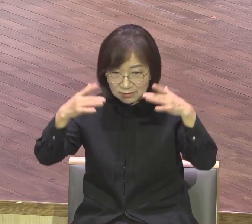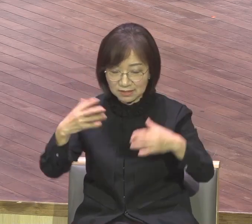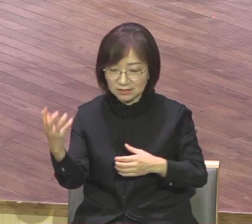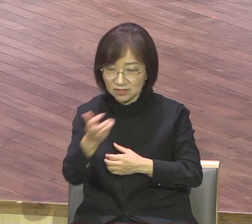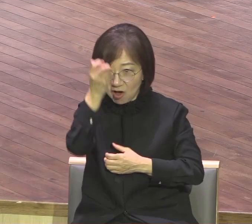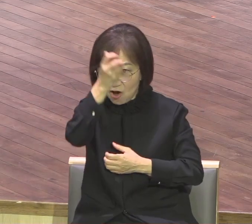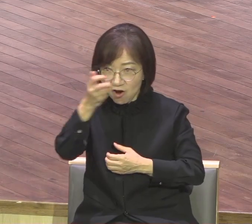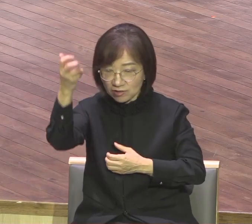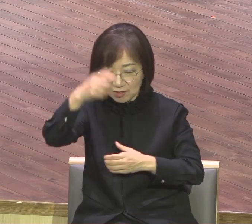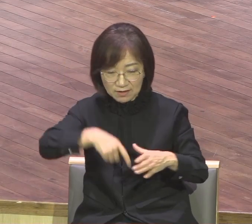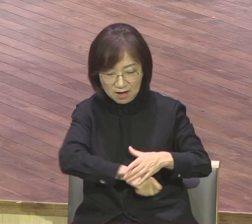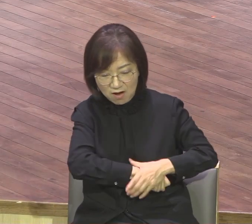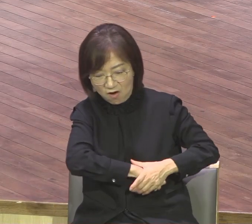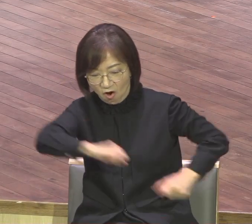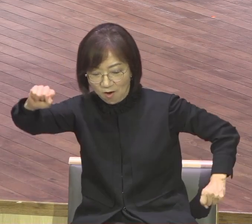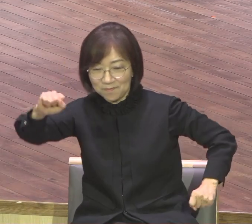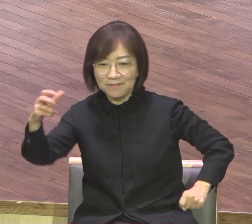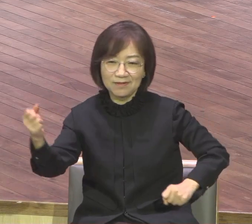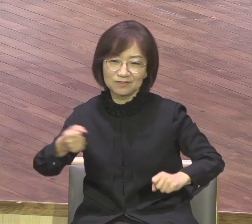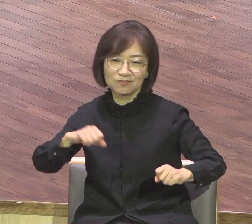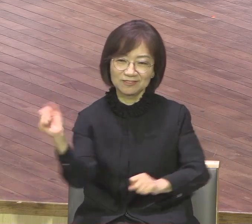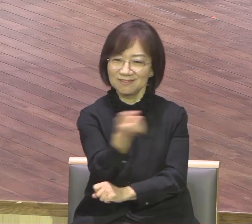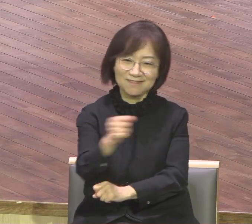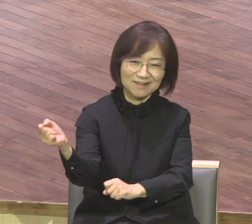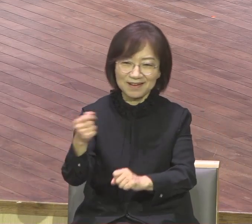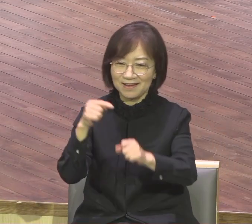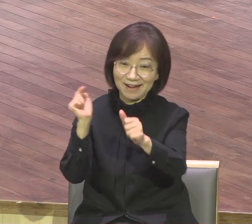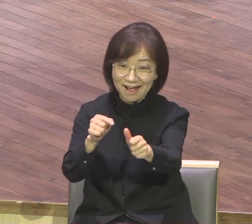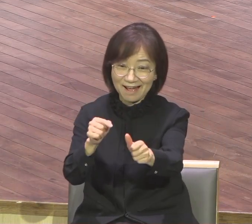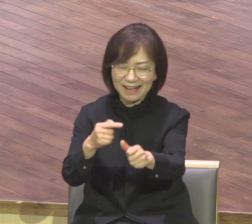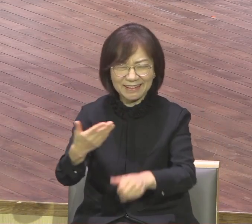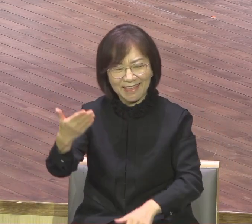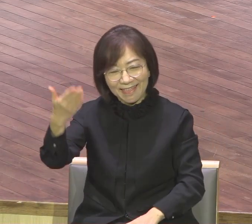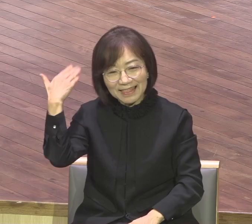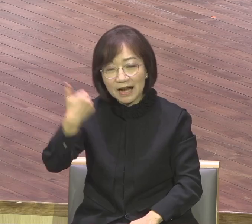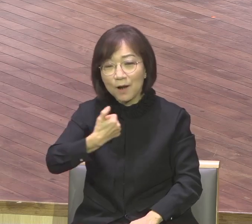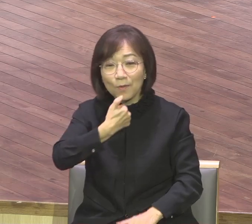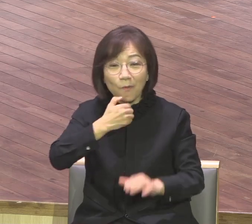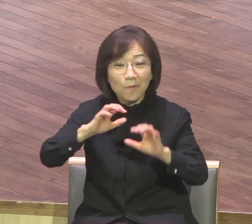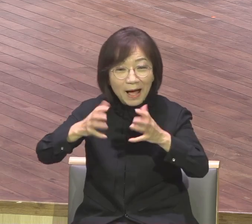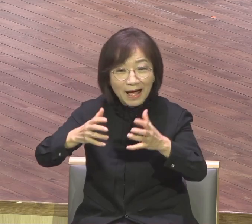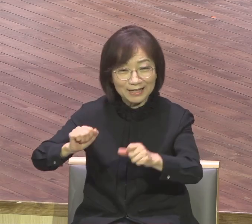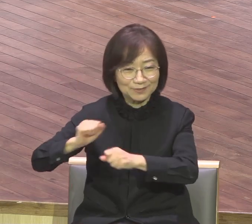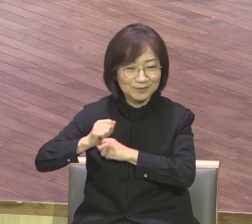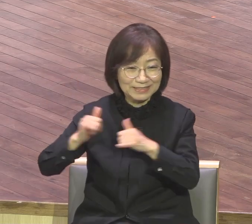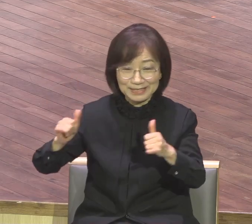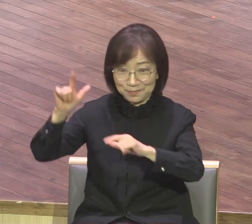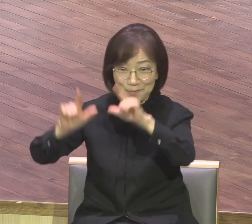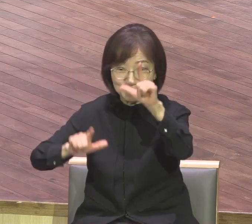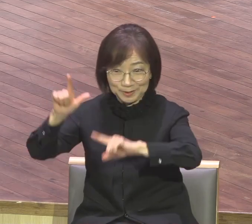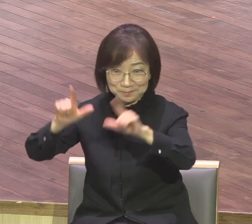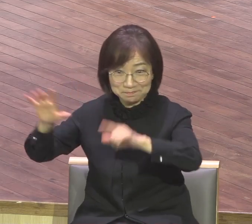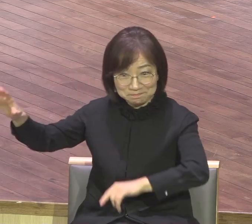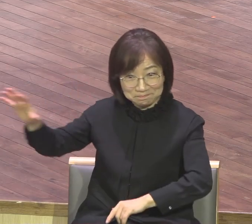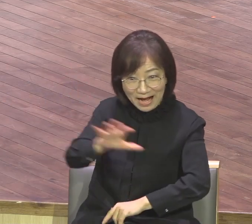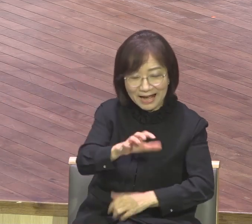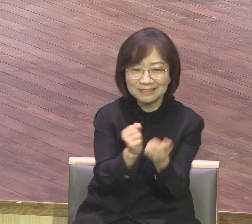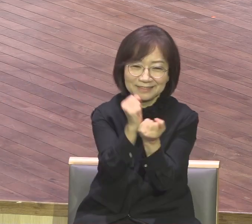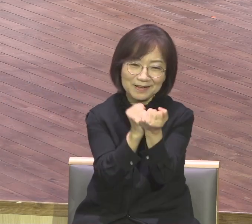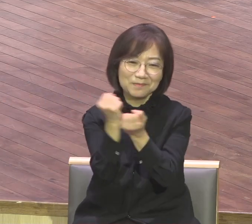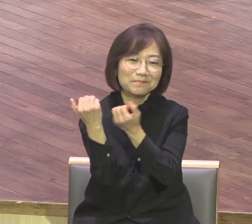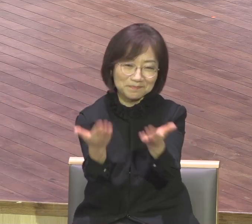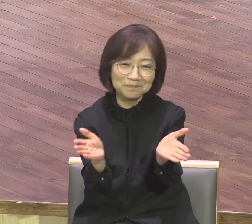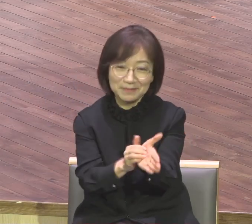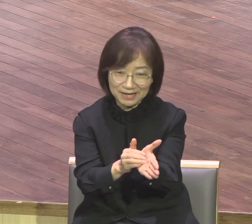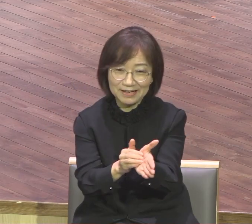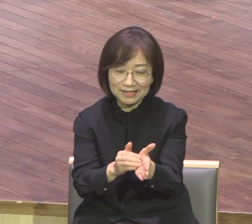싸우라. Y peleen con la espada del espíritu. 당시 로마 군인들이 완전 무장한 그것을 말씀을 가지고 쫙 연결했잖아요. Está relacionado en